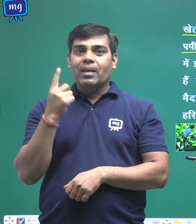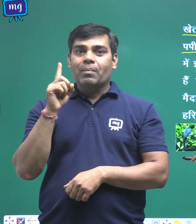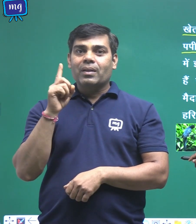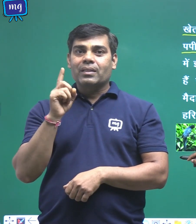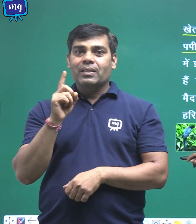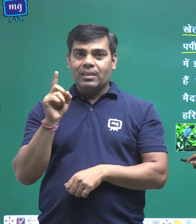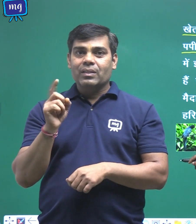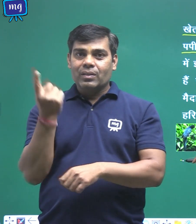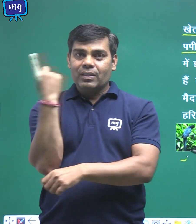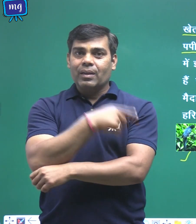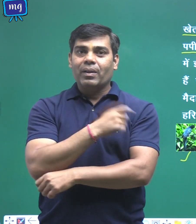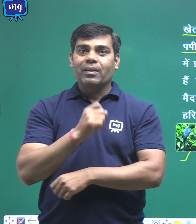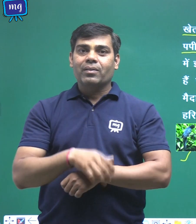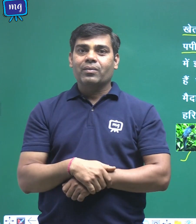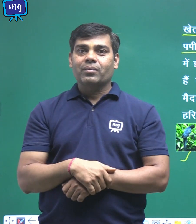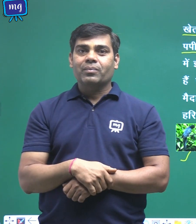में